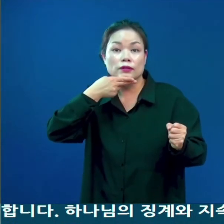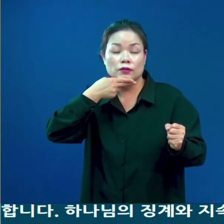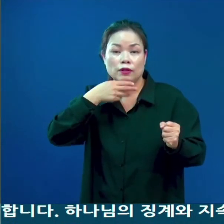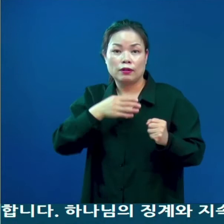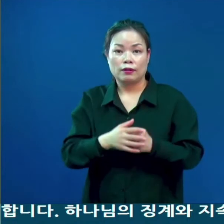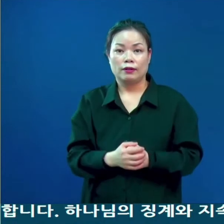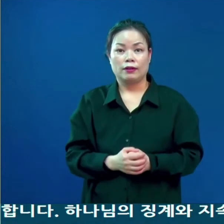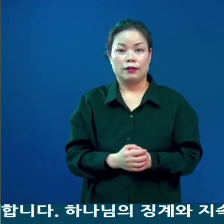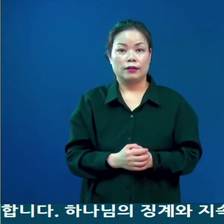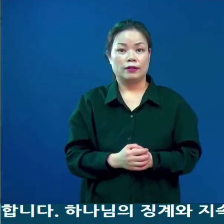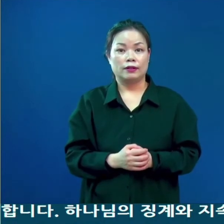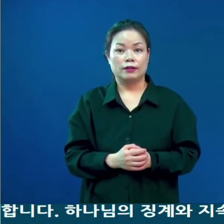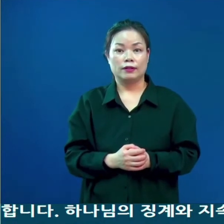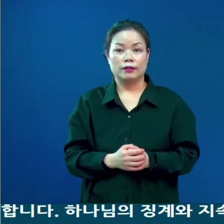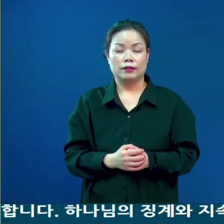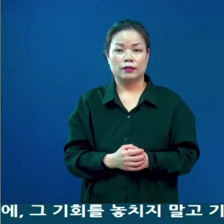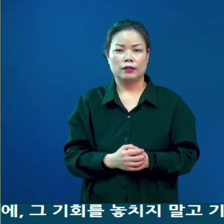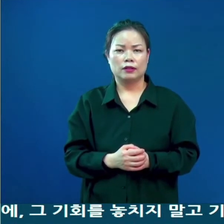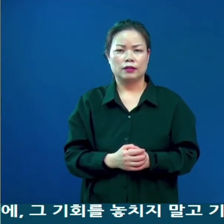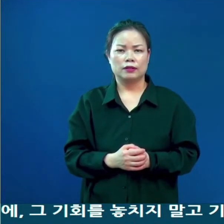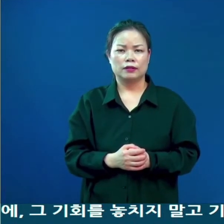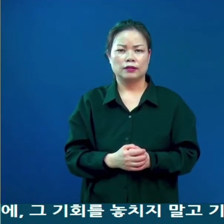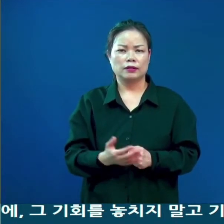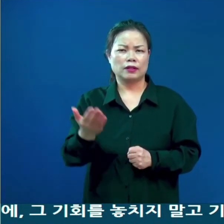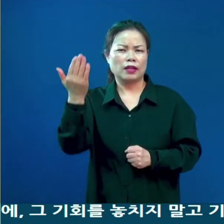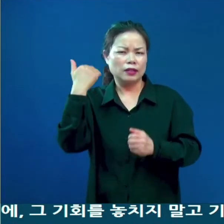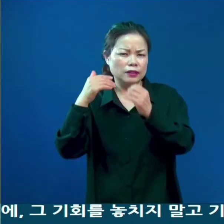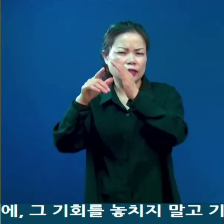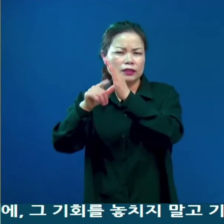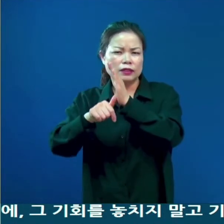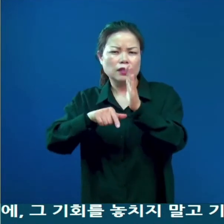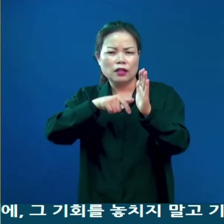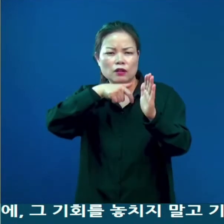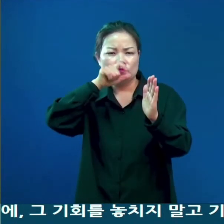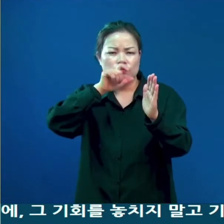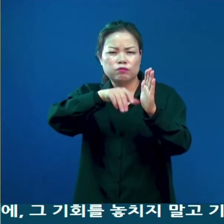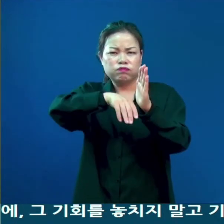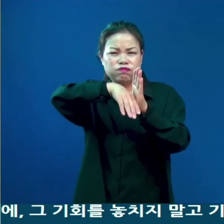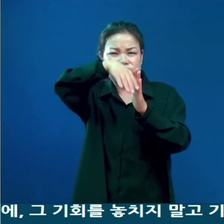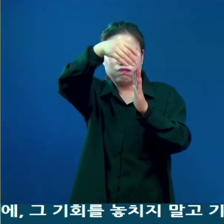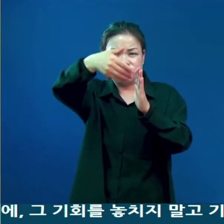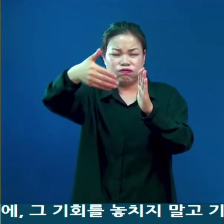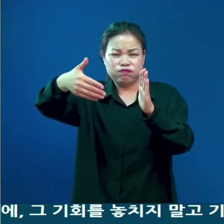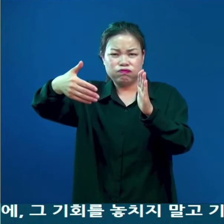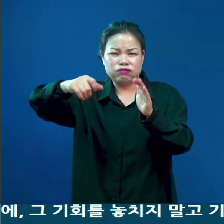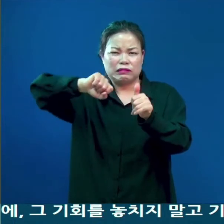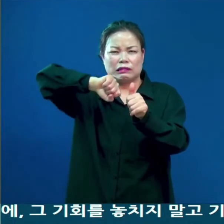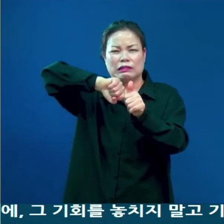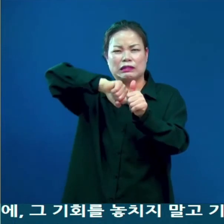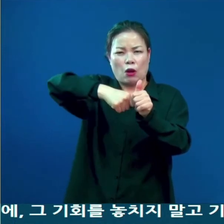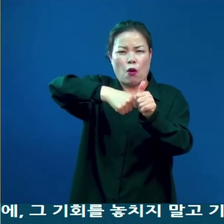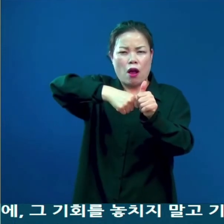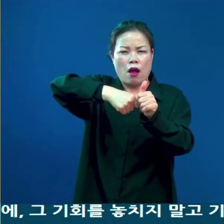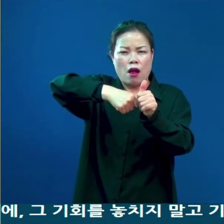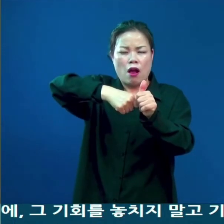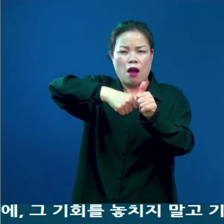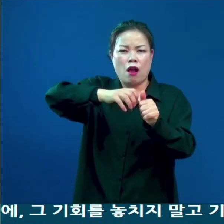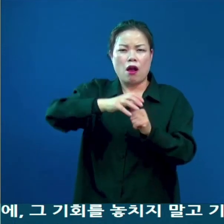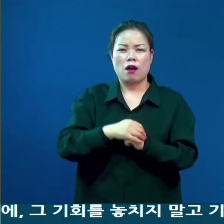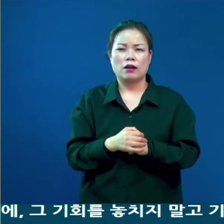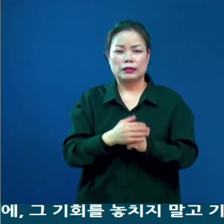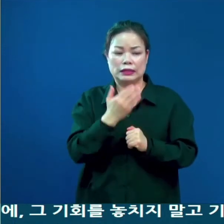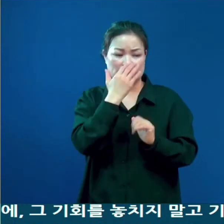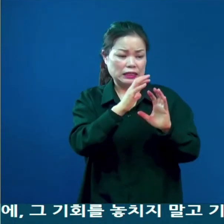거예요. 고대 근동 지역에서는 이 홍수가 상당히 큰 재앙이었습니다. 이스라엘